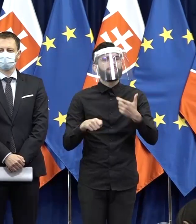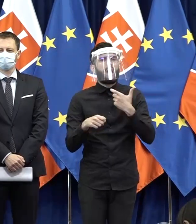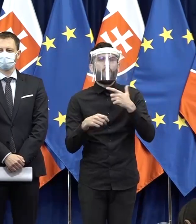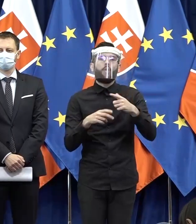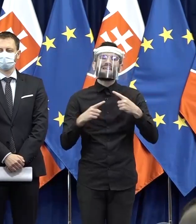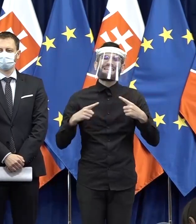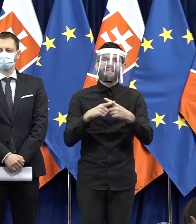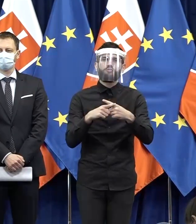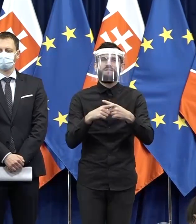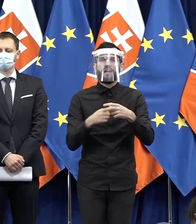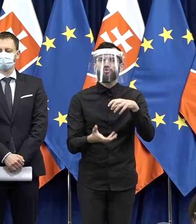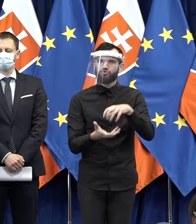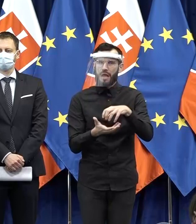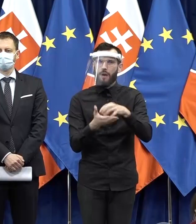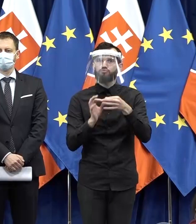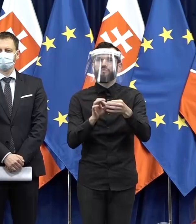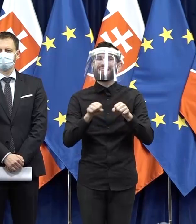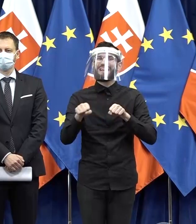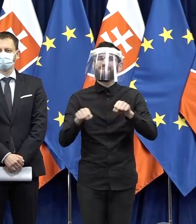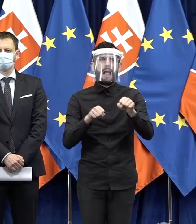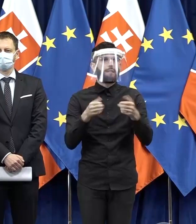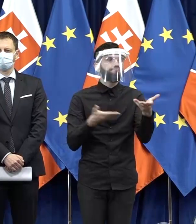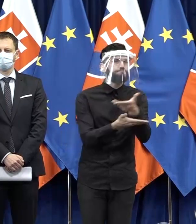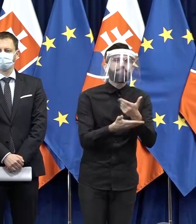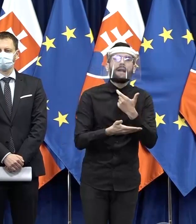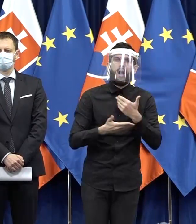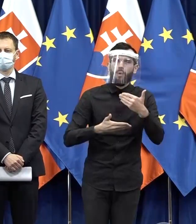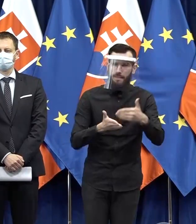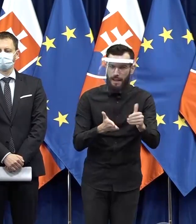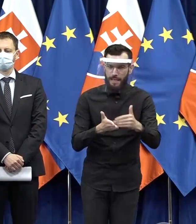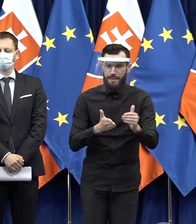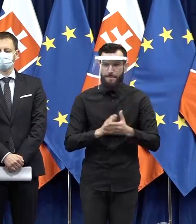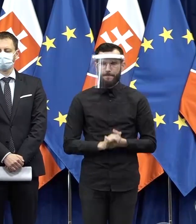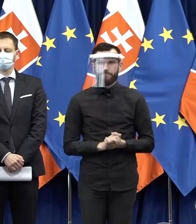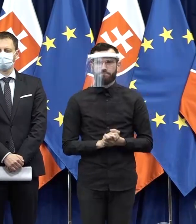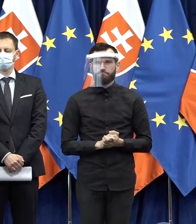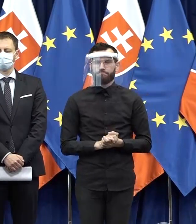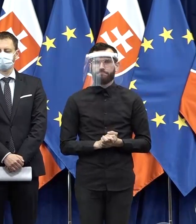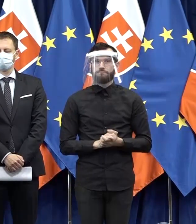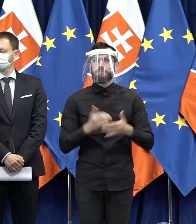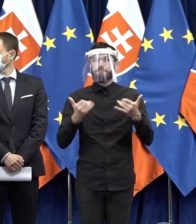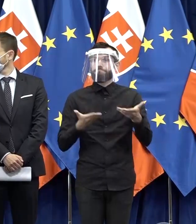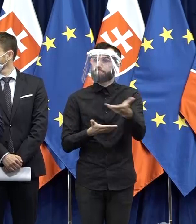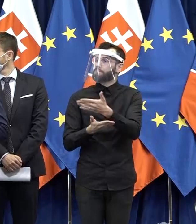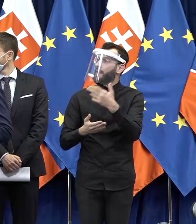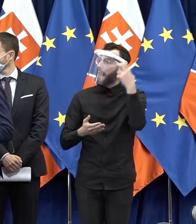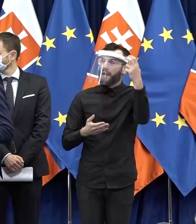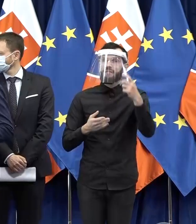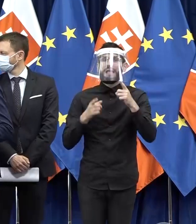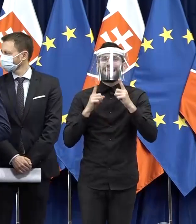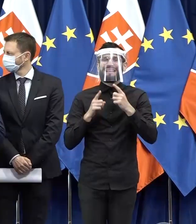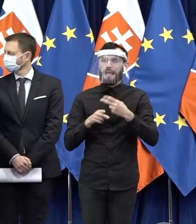krízového štábu voči vláde a tak ďalej. Čiže nech sa páči, pán hlavný hygienik.